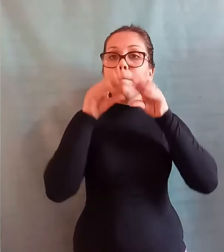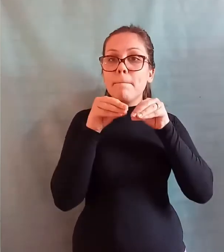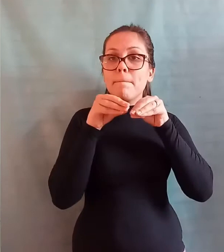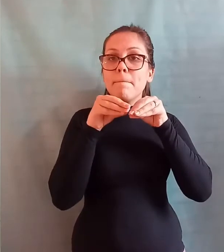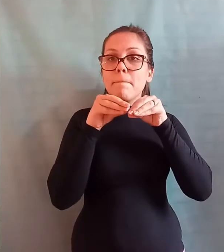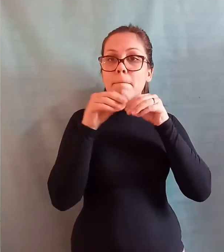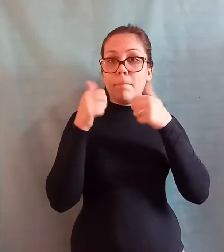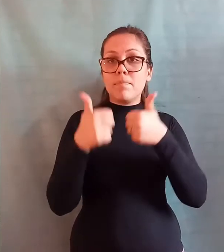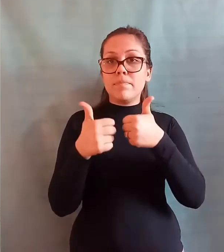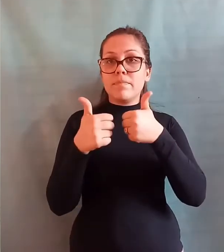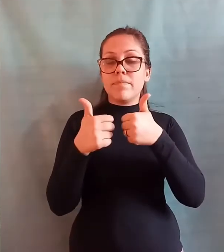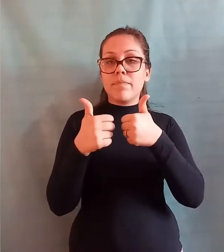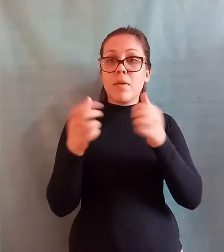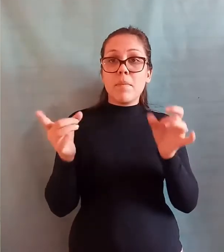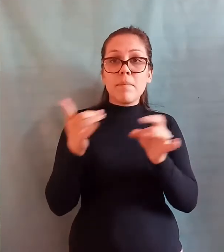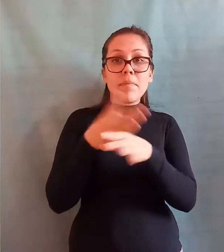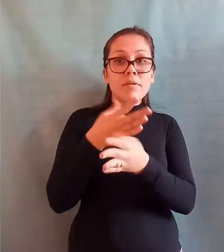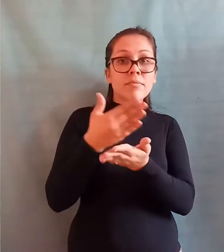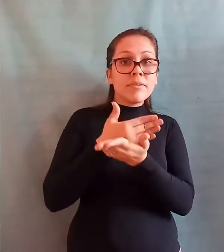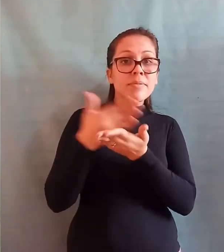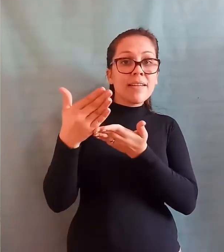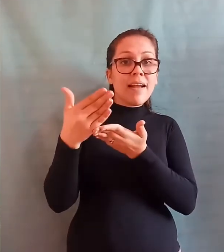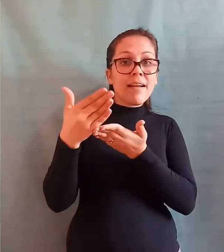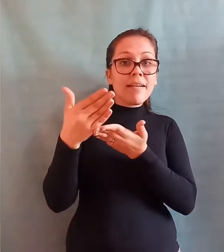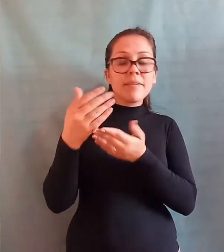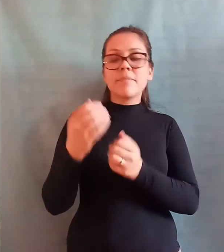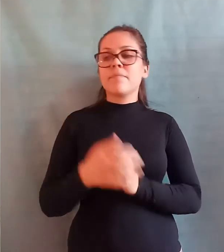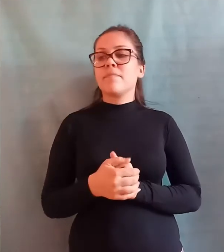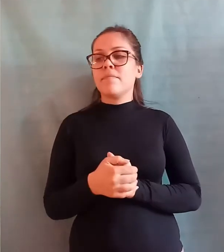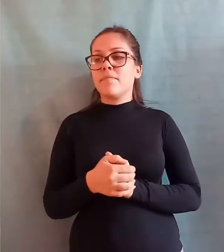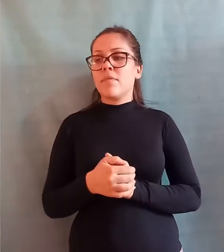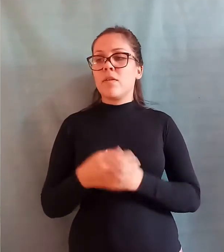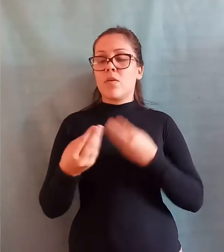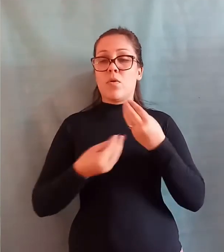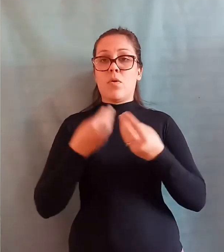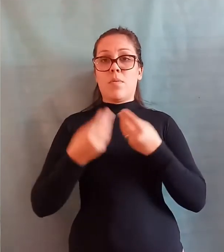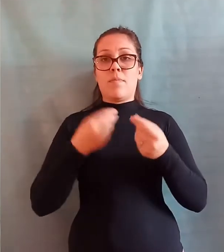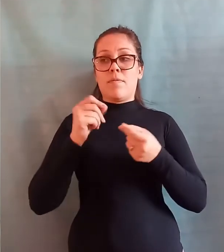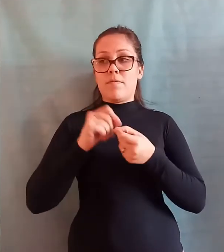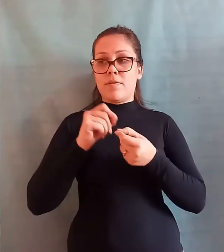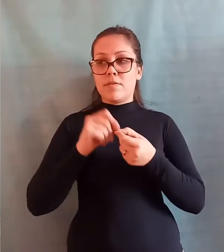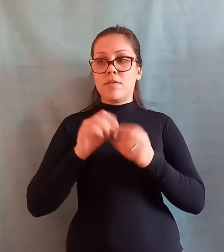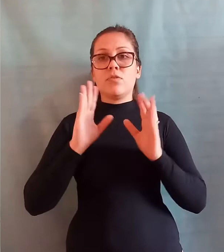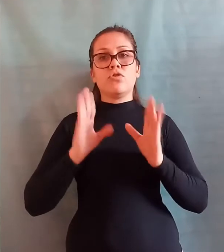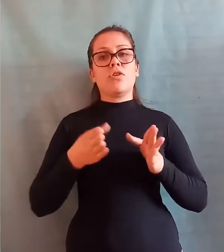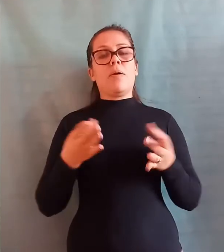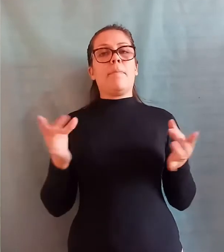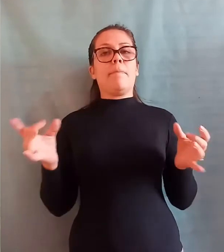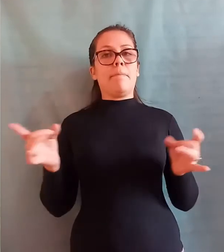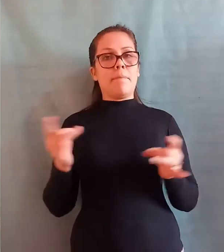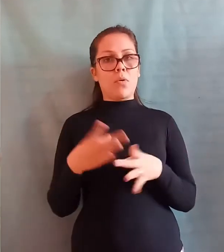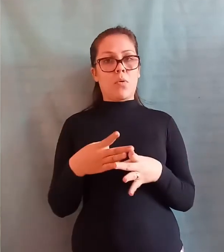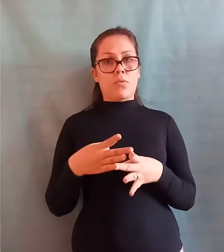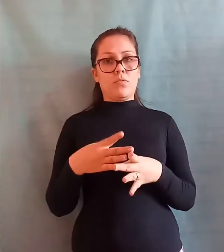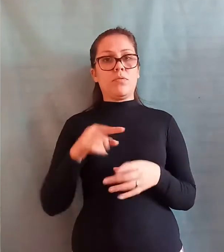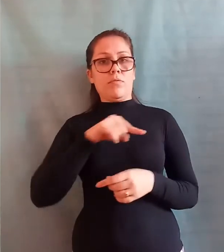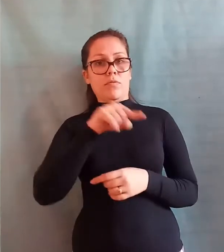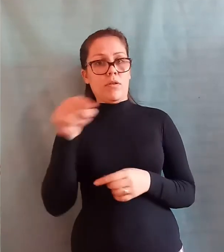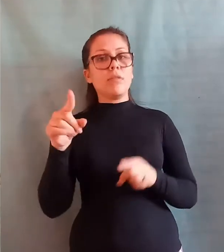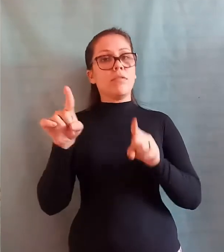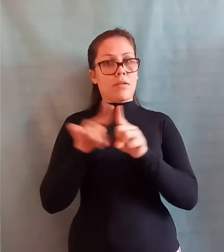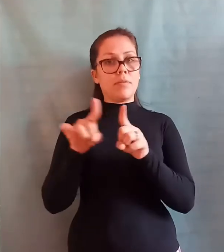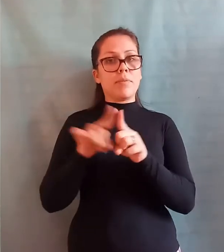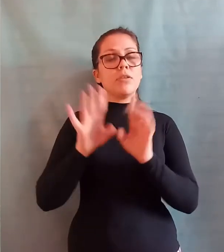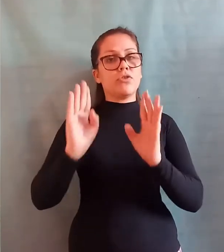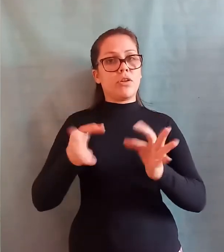fechada, certo? Preparados para começar? Então, como é que a gente vai fazer? Estamos aqui posicionadinhos, espero que vocês